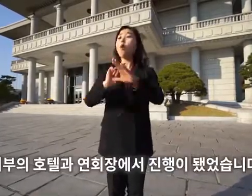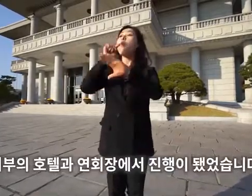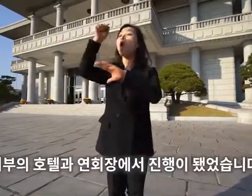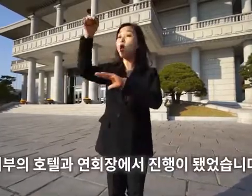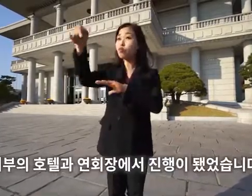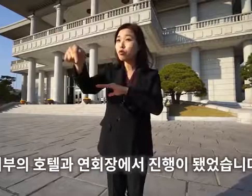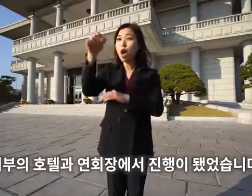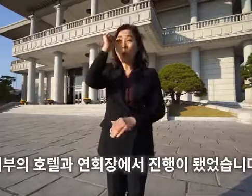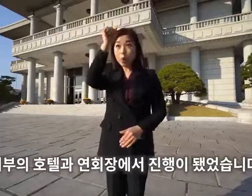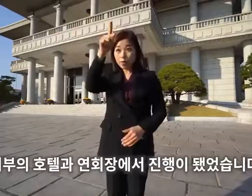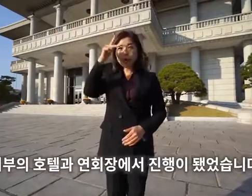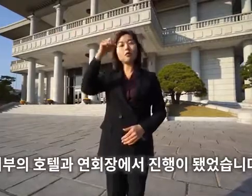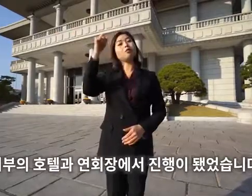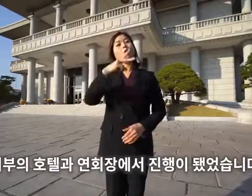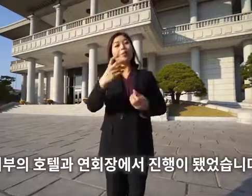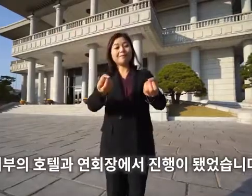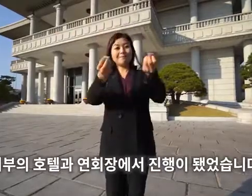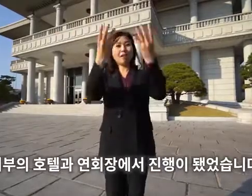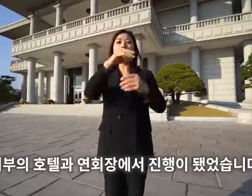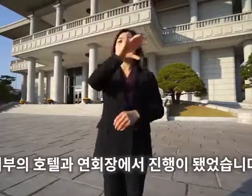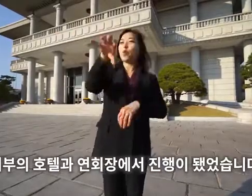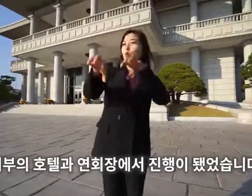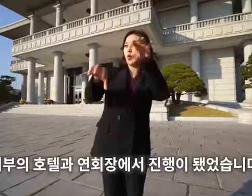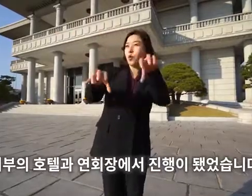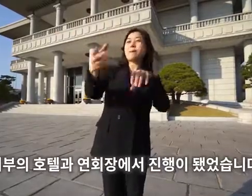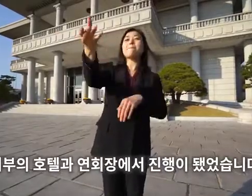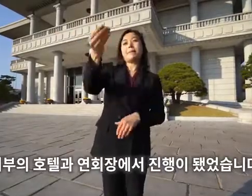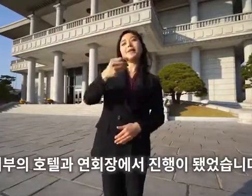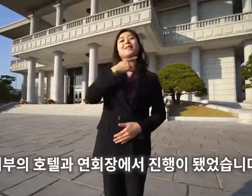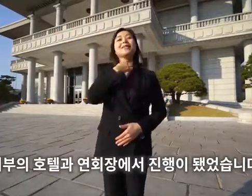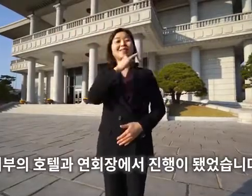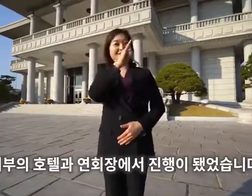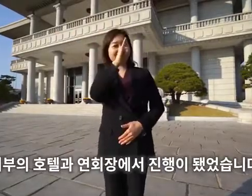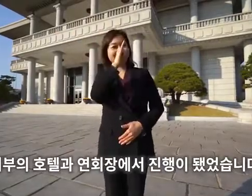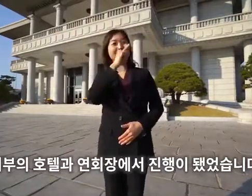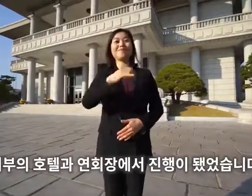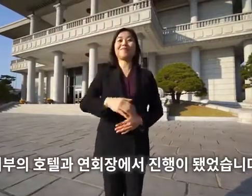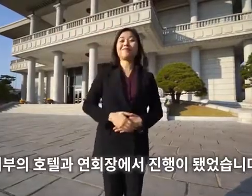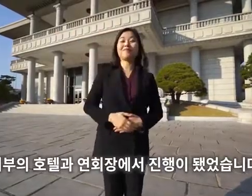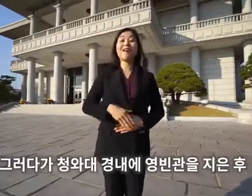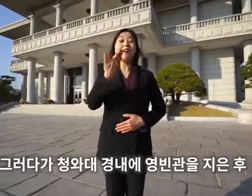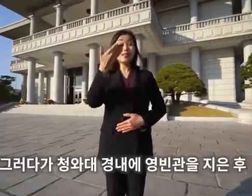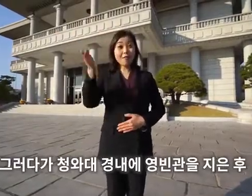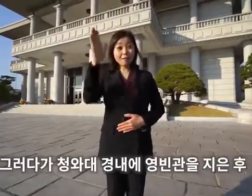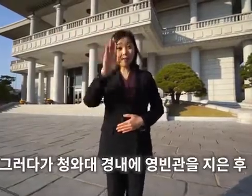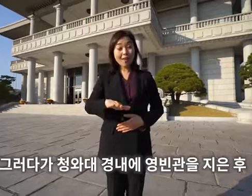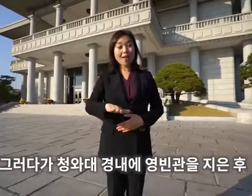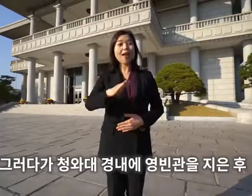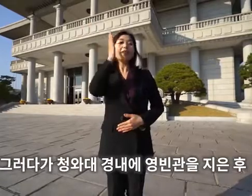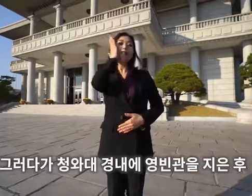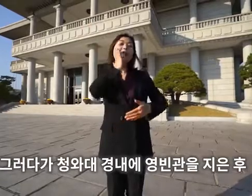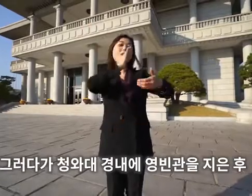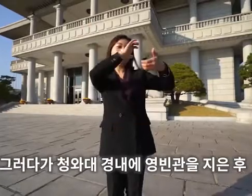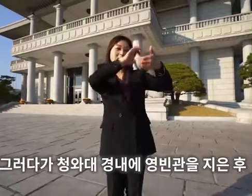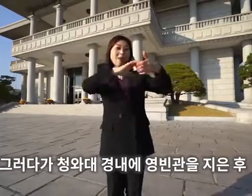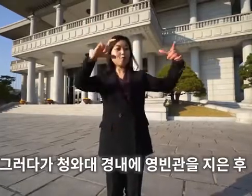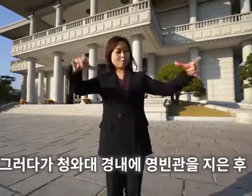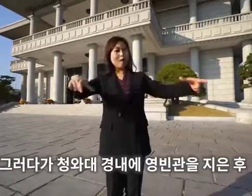외부의 호텔과 연회장에서 진행이 됐었습니다. 그러다가 청와대